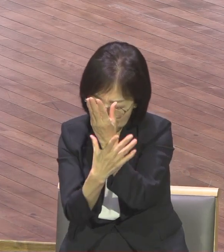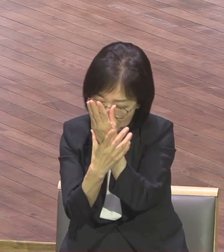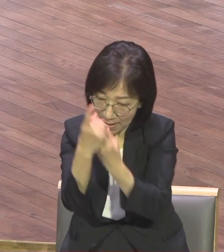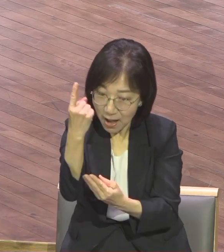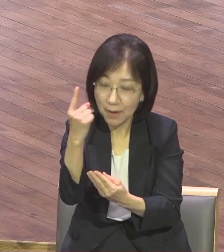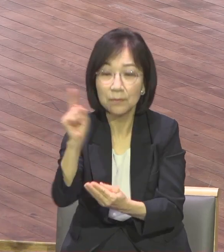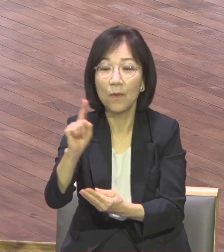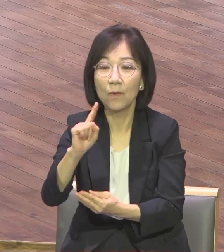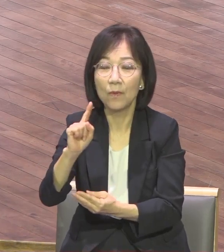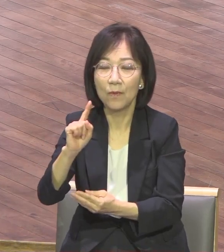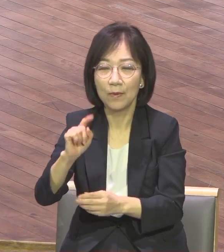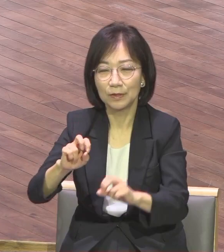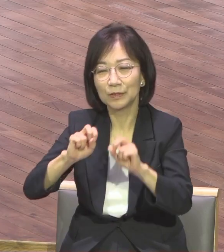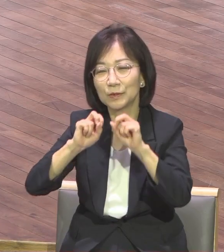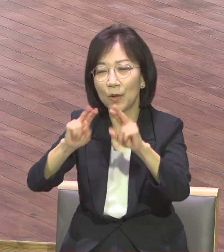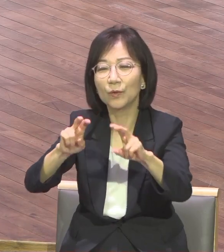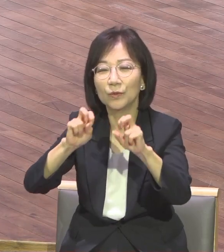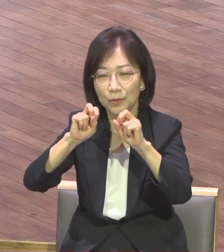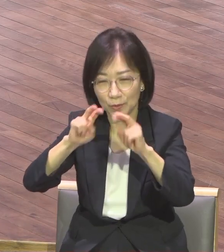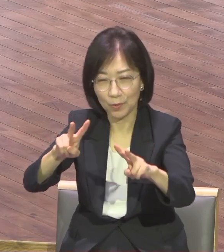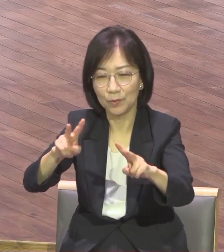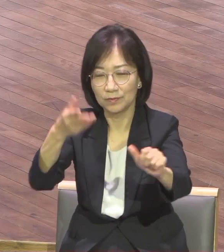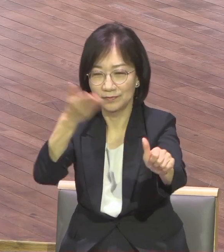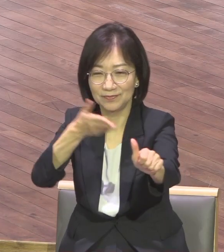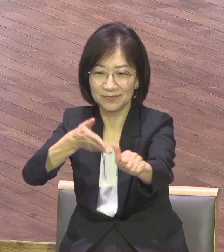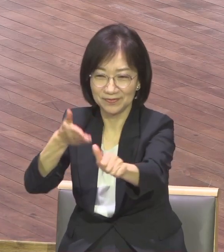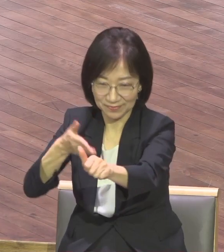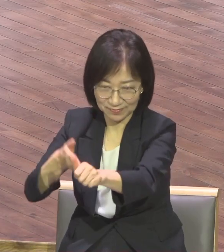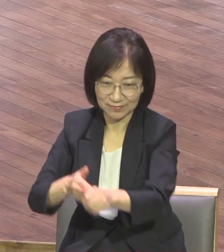메시지가 성경입니다.